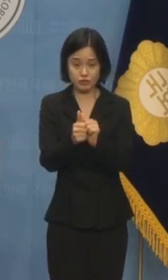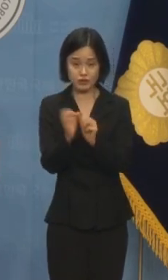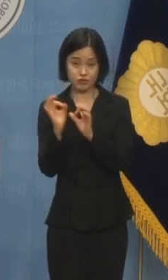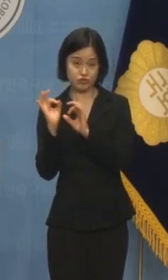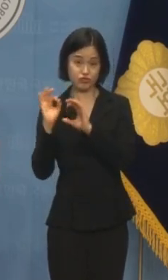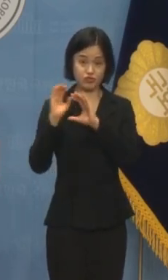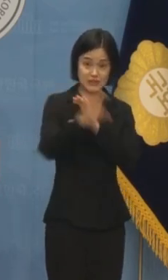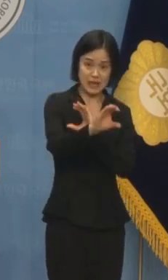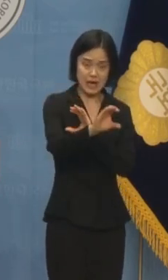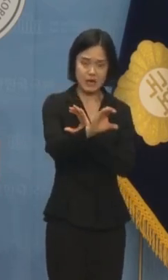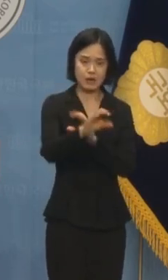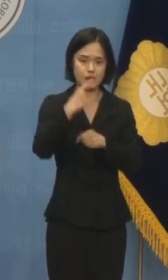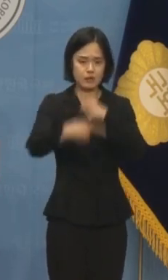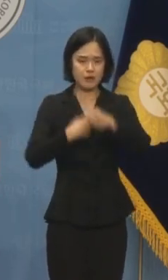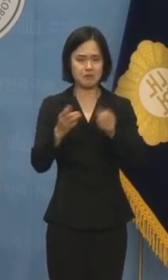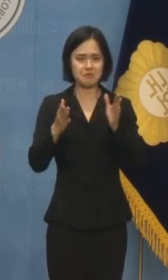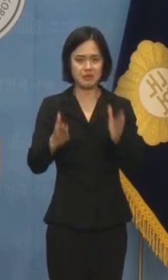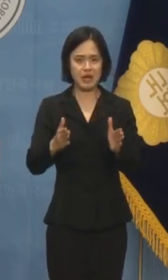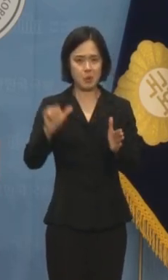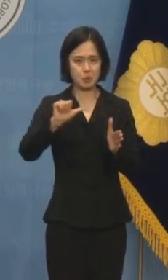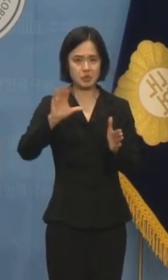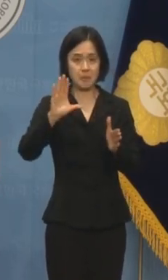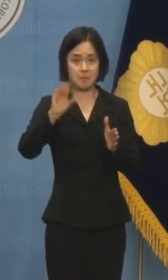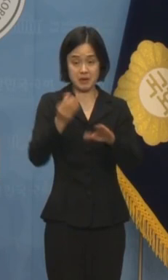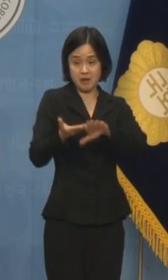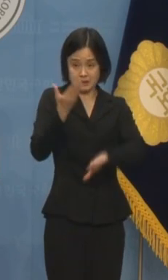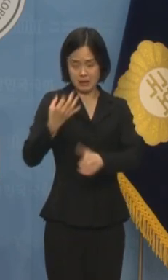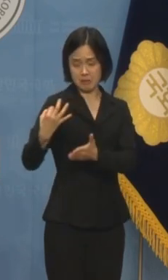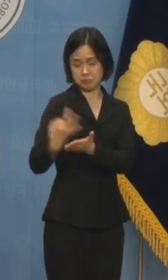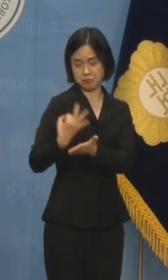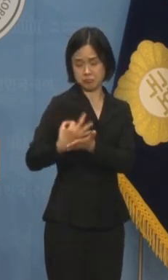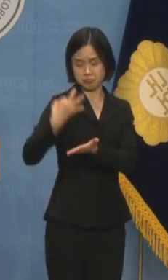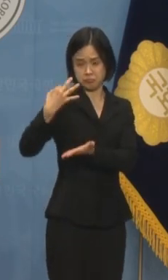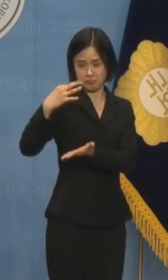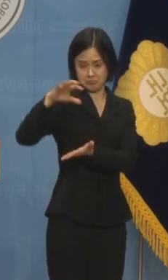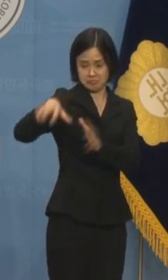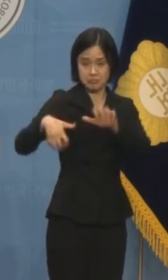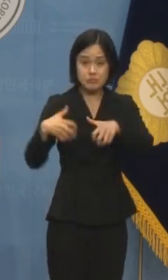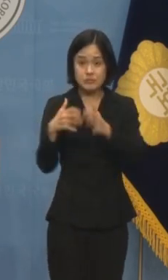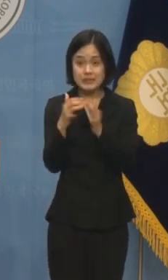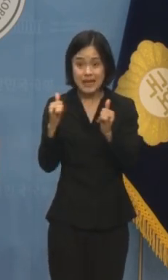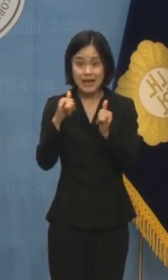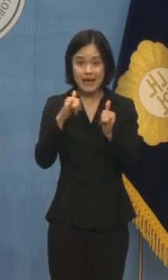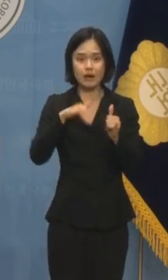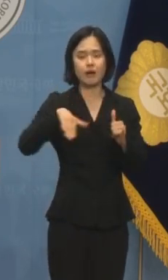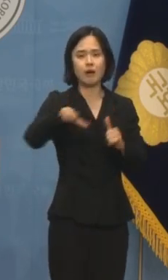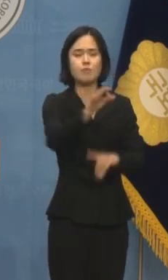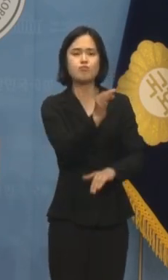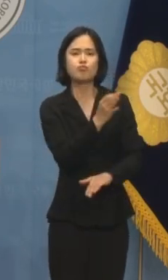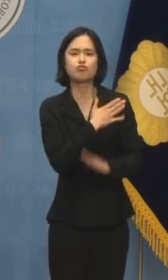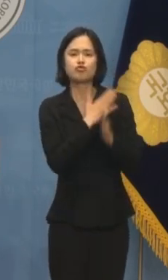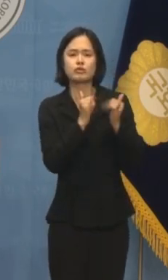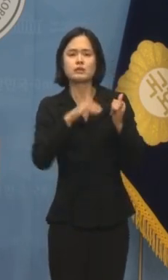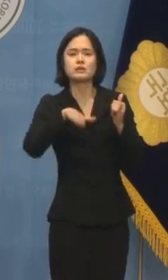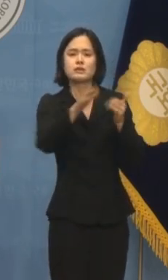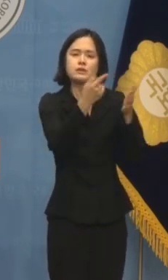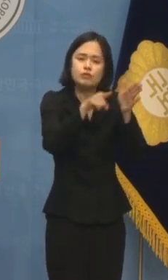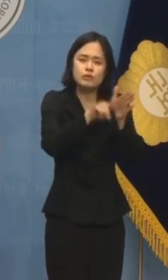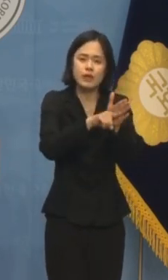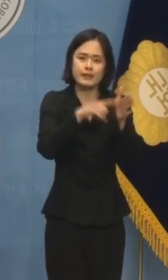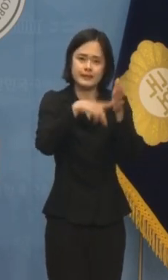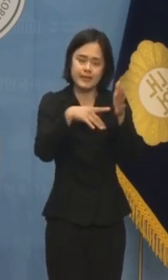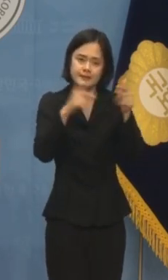연 5천만 원 이상의 소득을 올리는 고소득자들의 자산가들을 위한